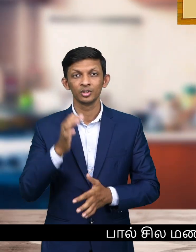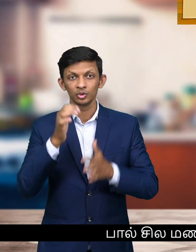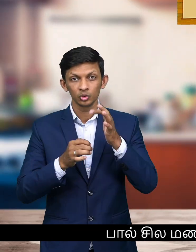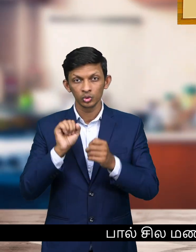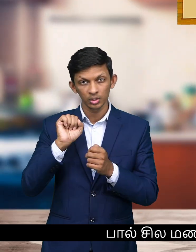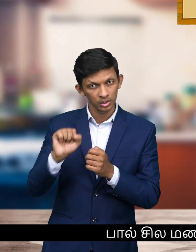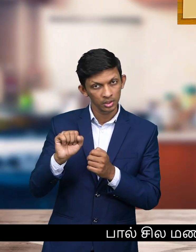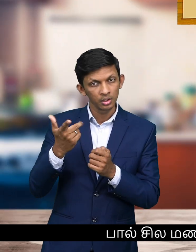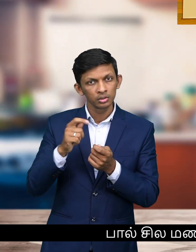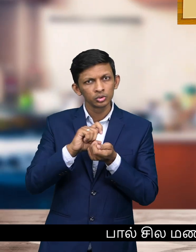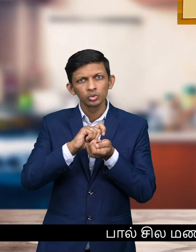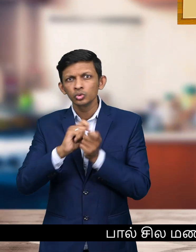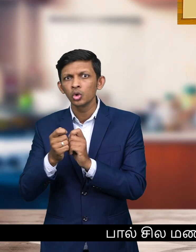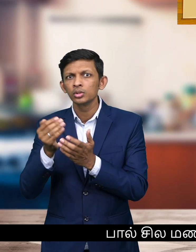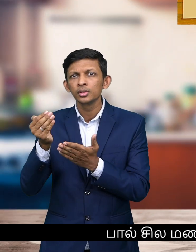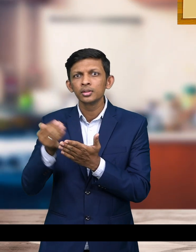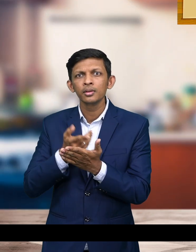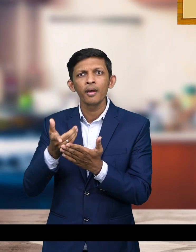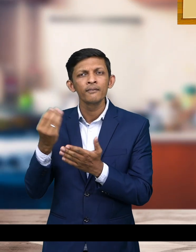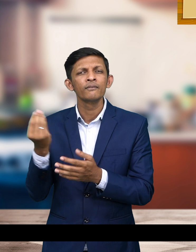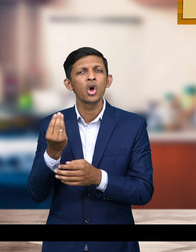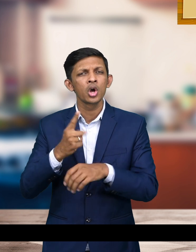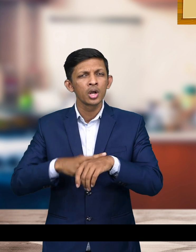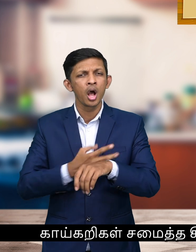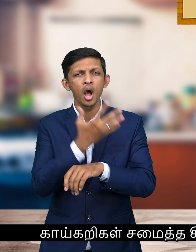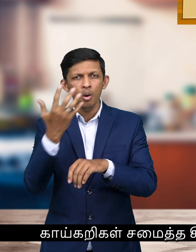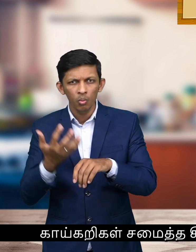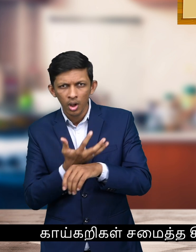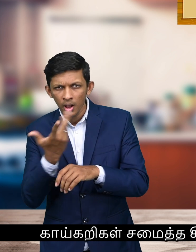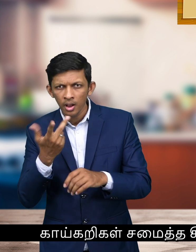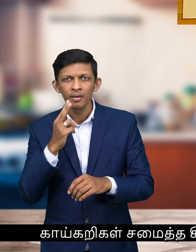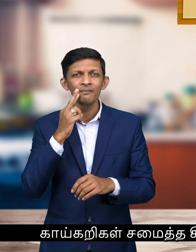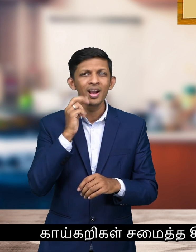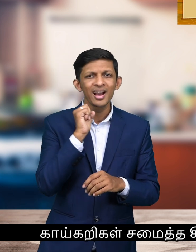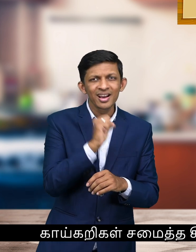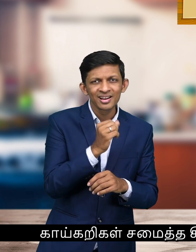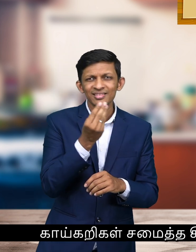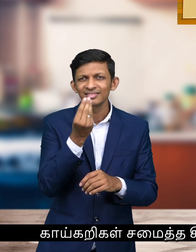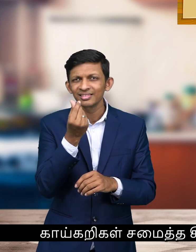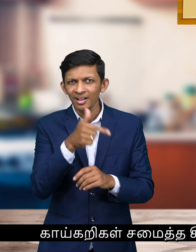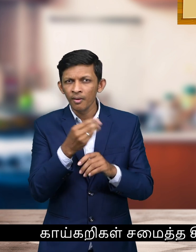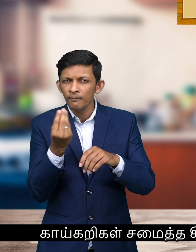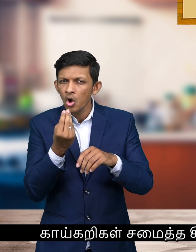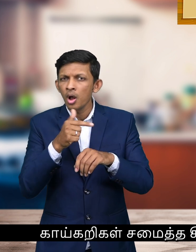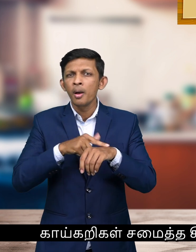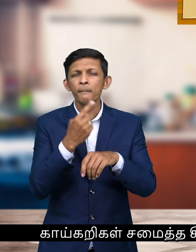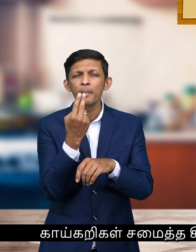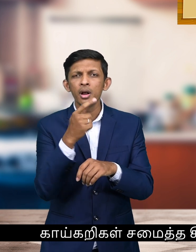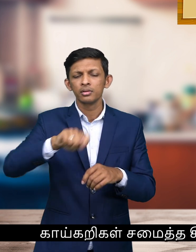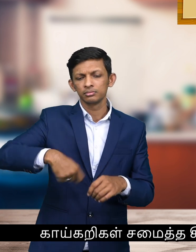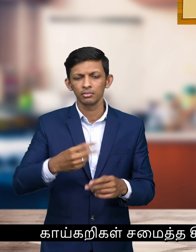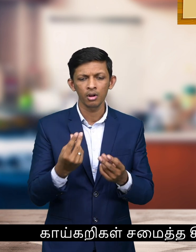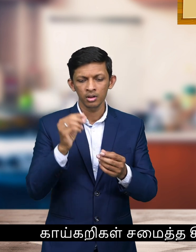பால் சில மணி நேரங்களில் தயிராக மாறும், அதே சமயம் காய்கறிகள் சமைத்து சில நிமிடங்களில் மென்மையாக